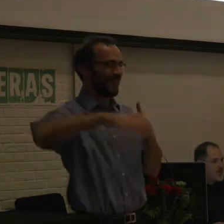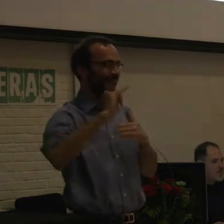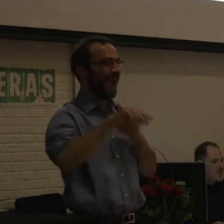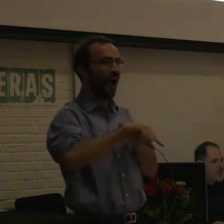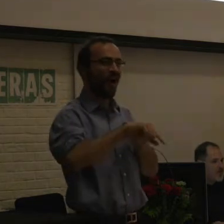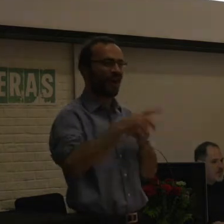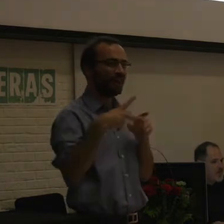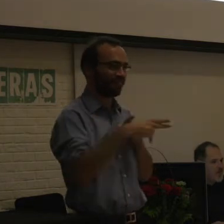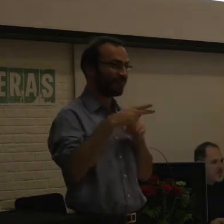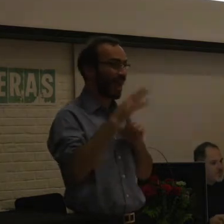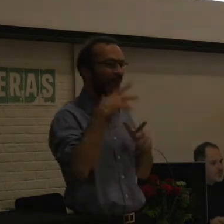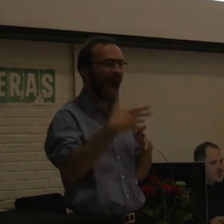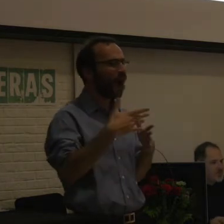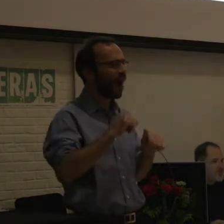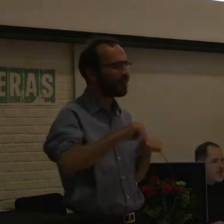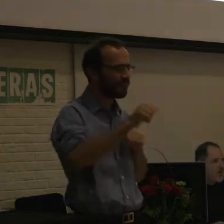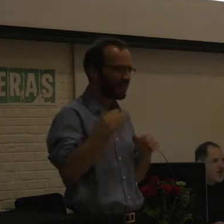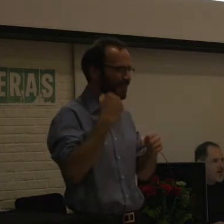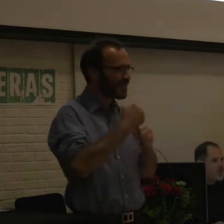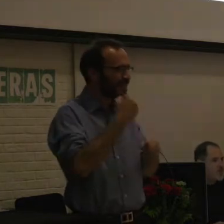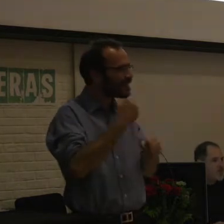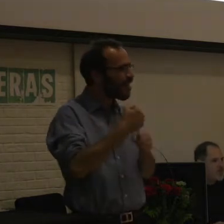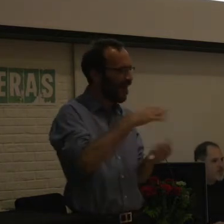pues he querido bueno, transformarlo a formato libro